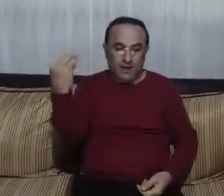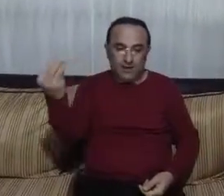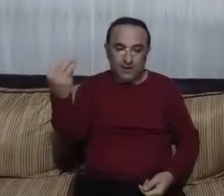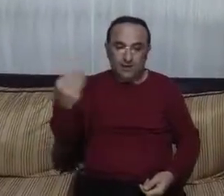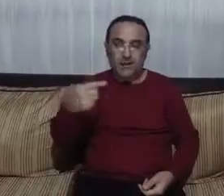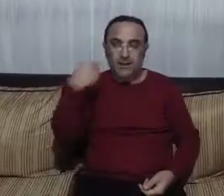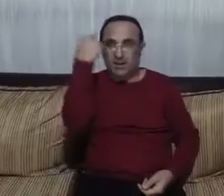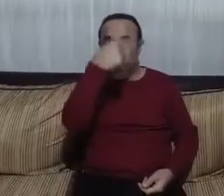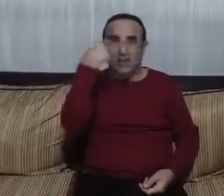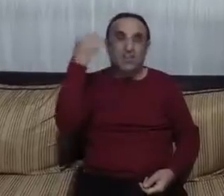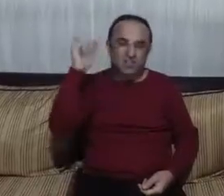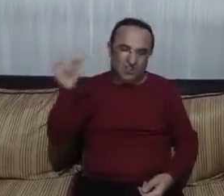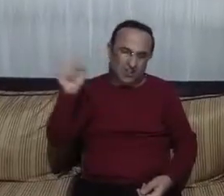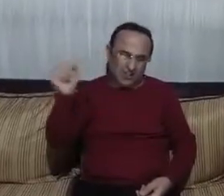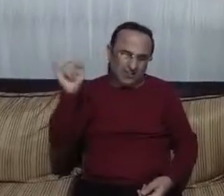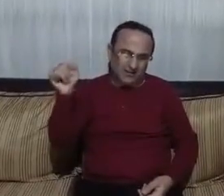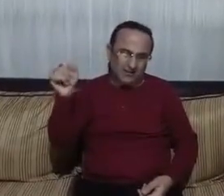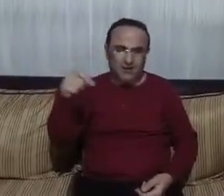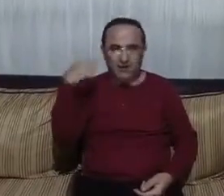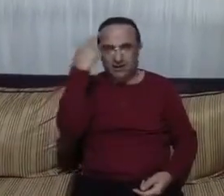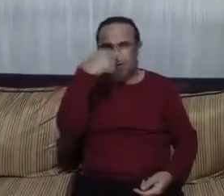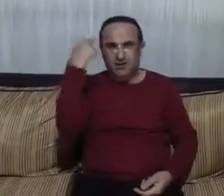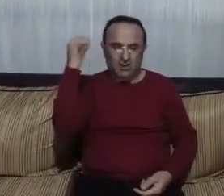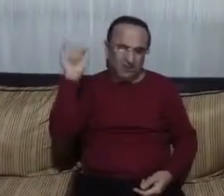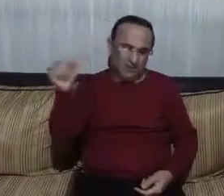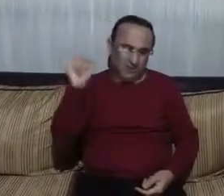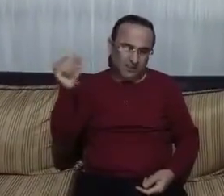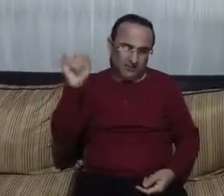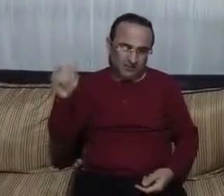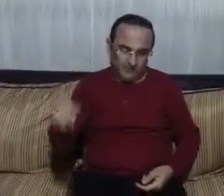güzel, çirkin, çirkin.